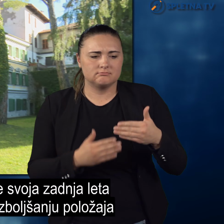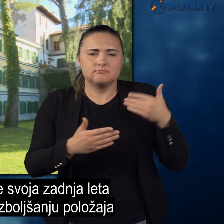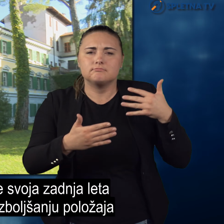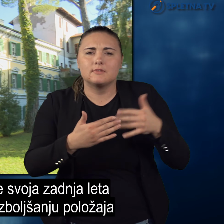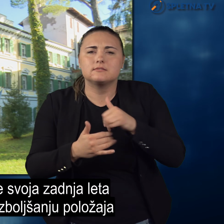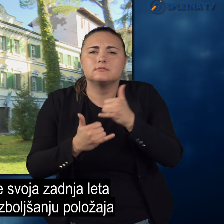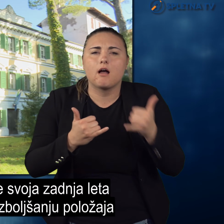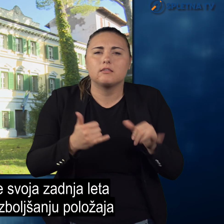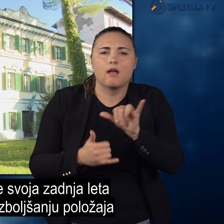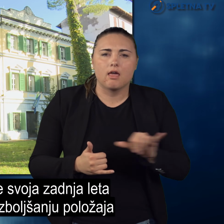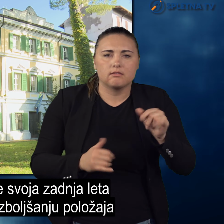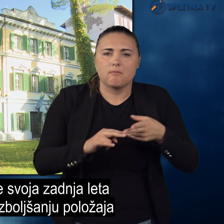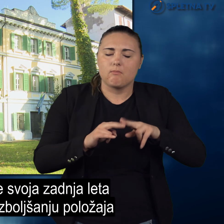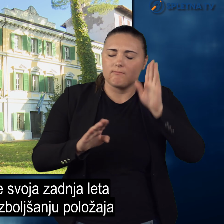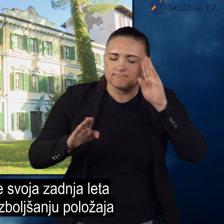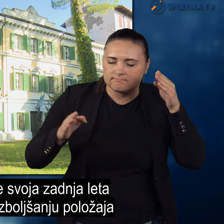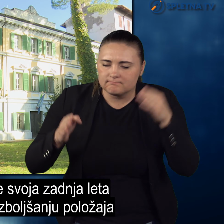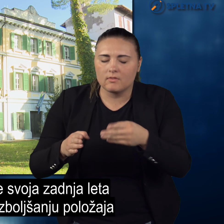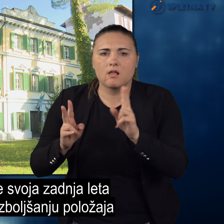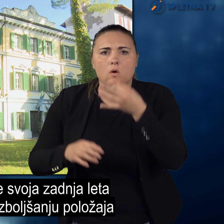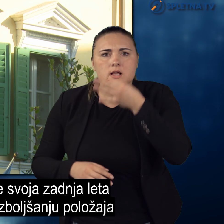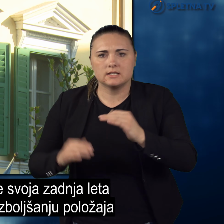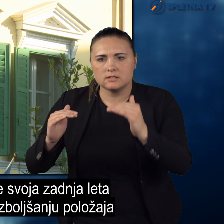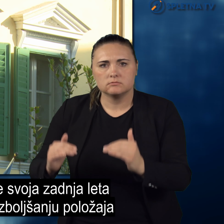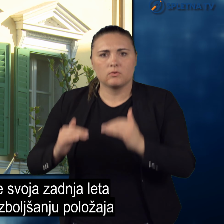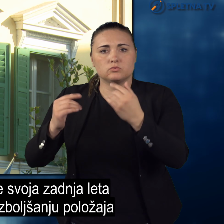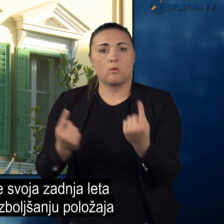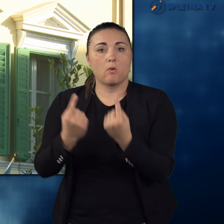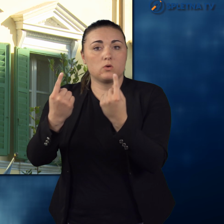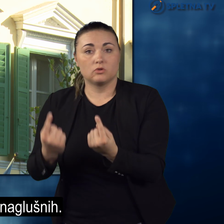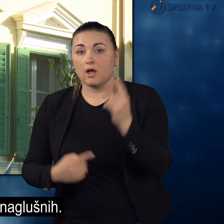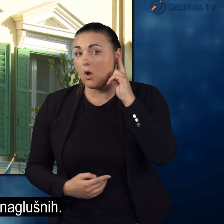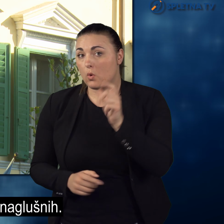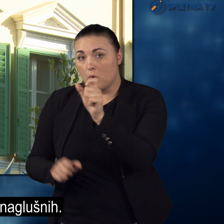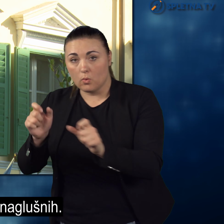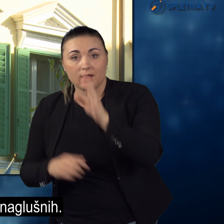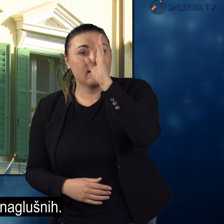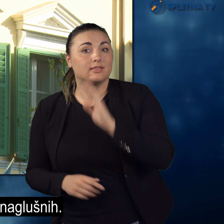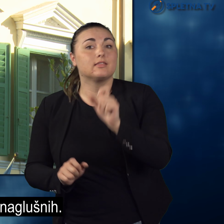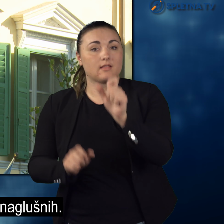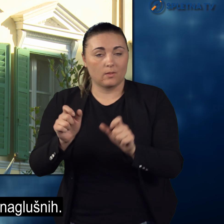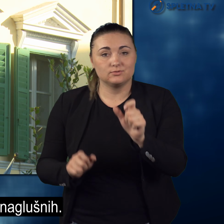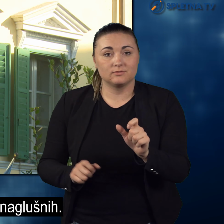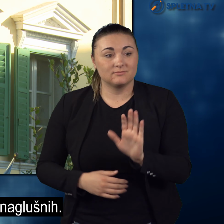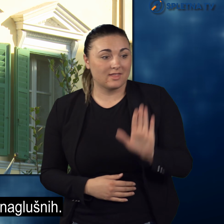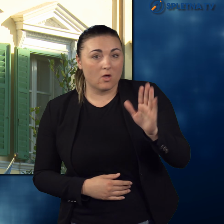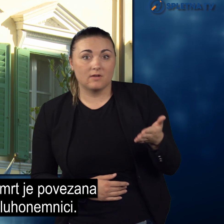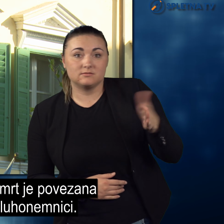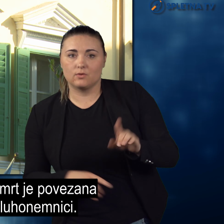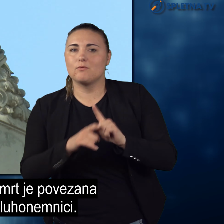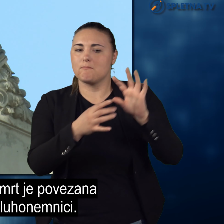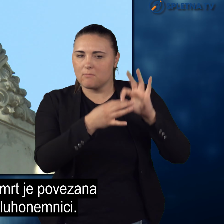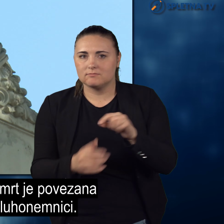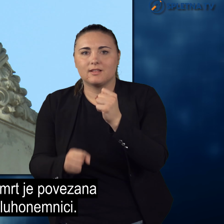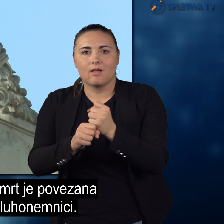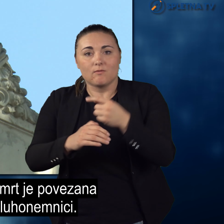Valentin Stanič je svoja zadnja leta povsem posvetil izboljšanju položaja gluhih in naglušnih. Tudi